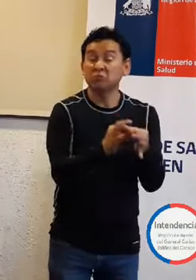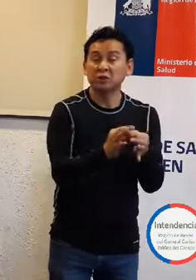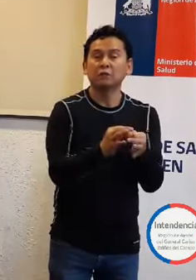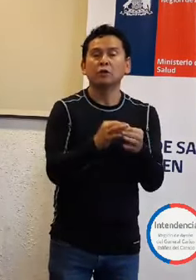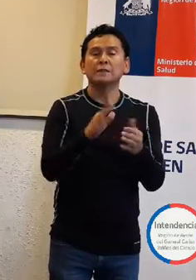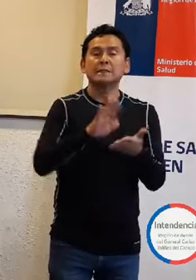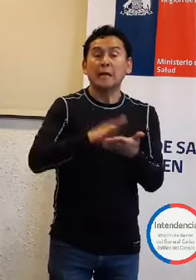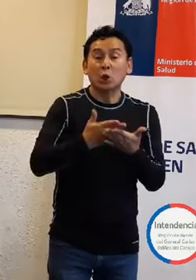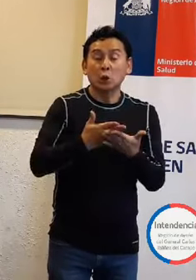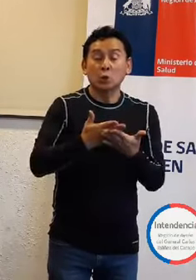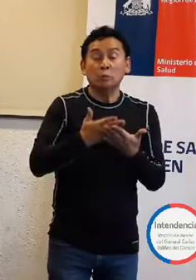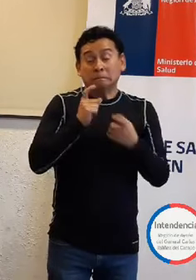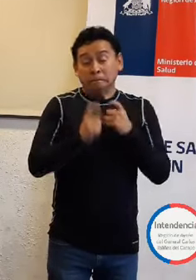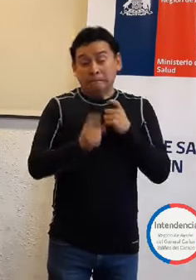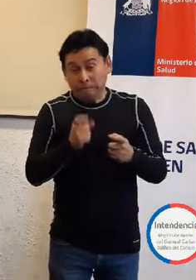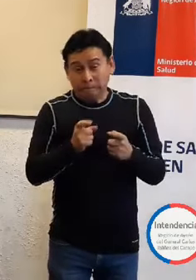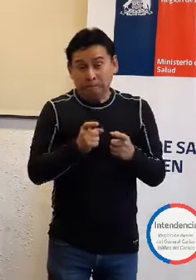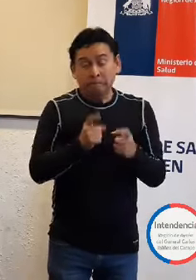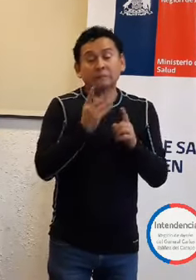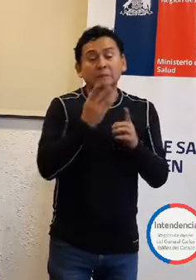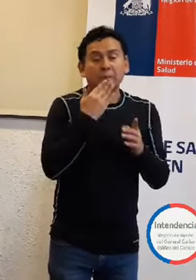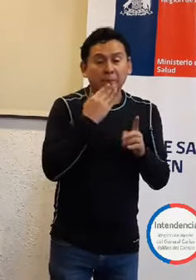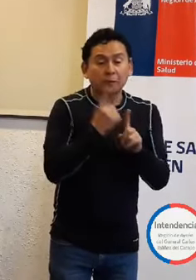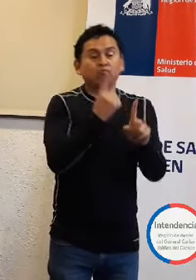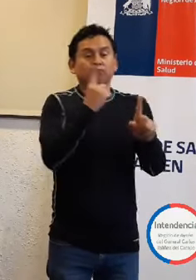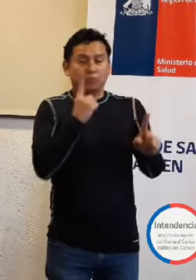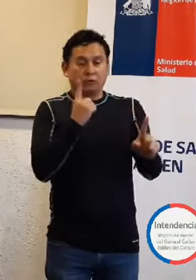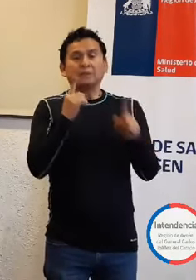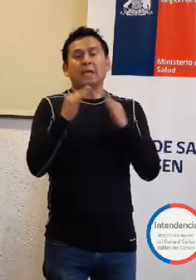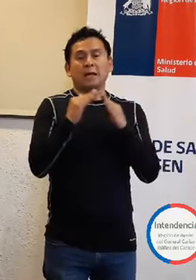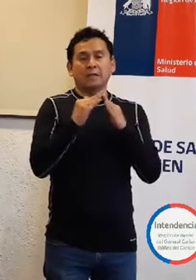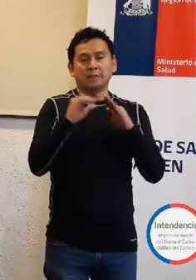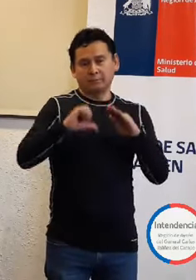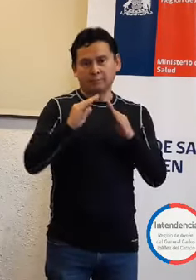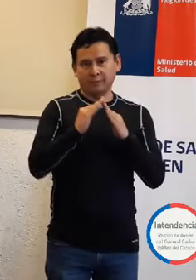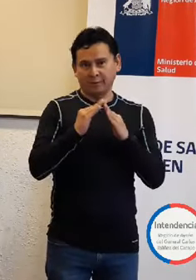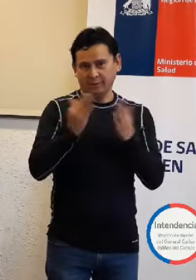y por estar en grupos de riesgo, lo hacen también desde sus hogares.